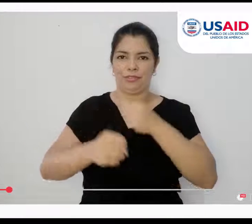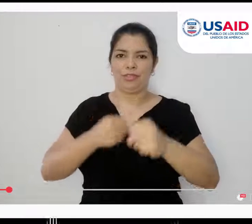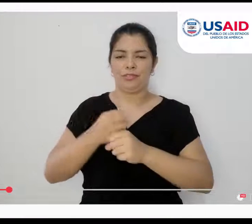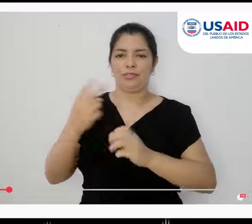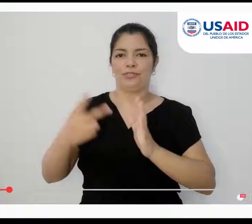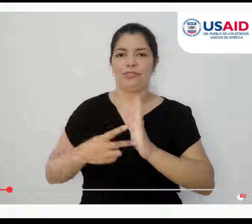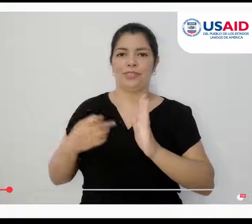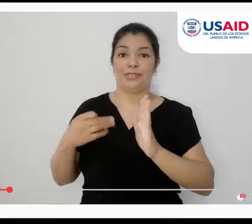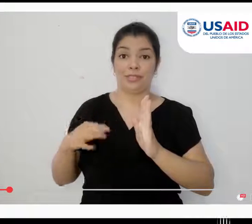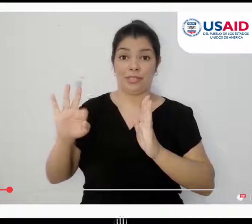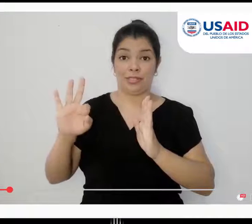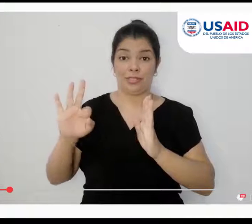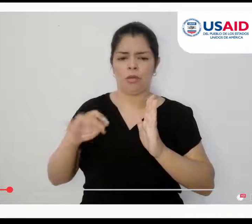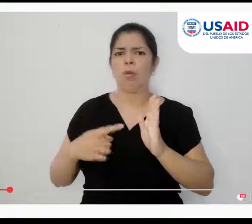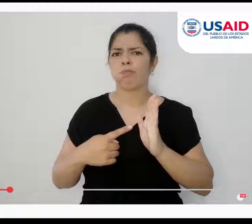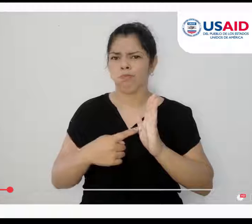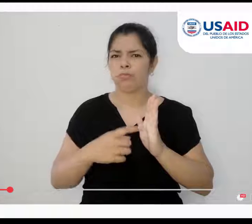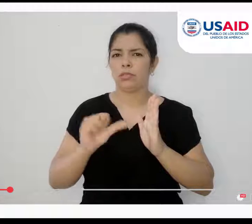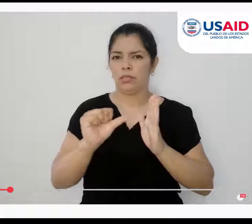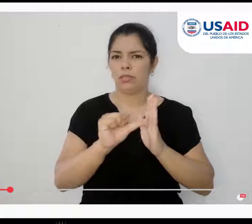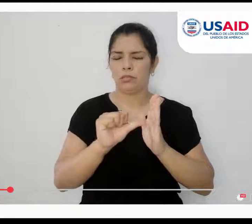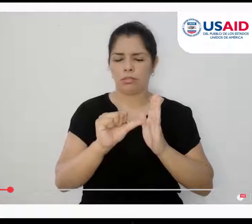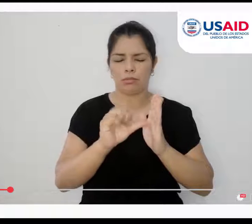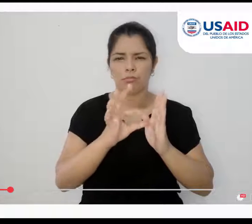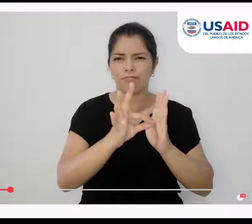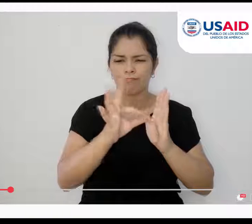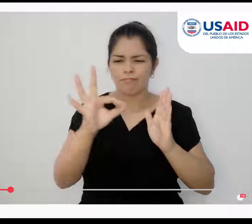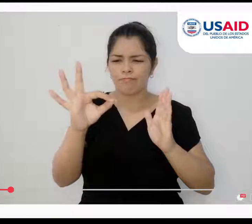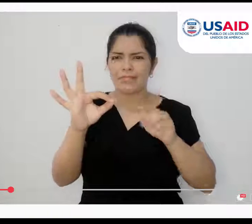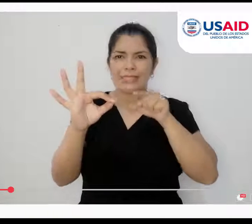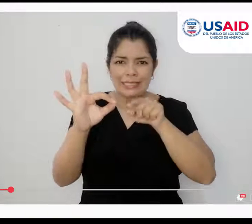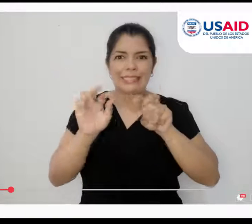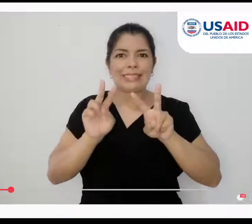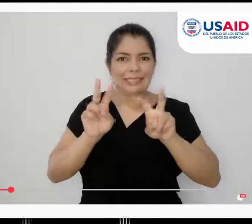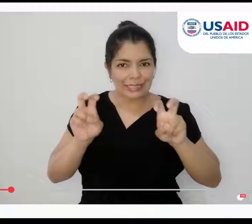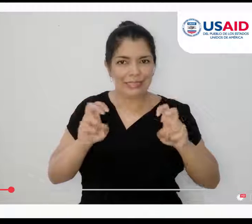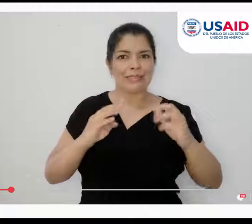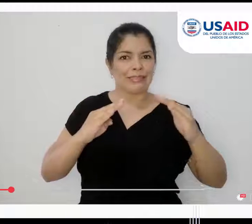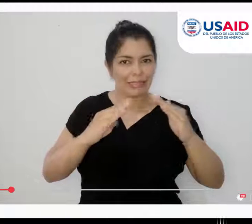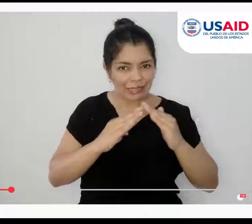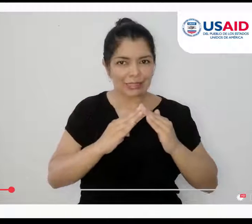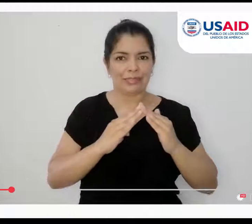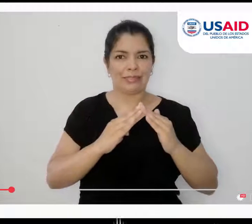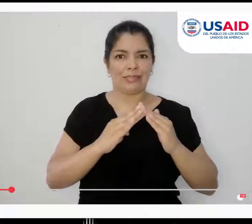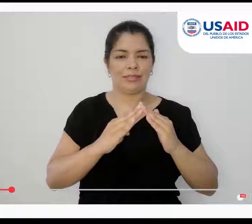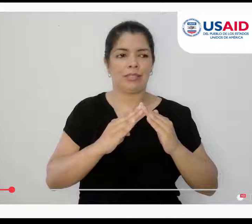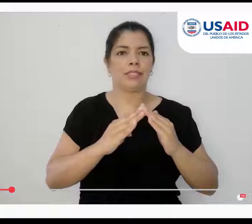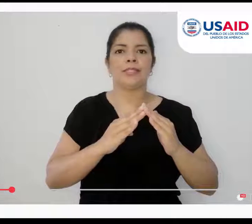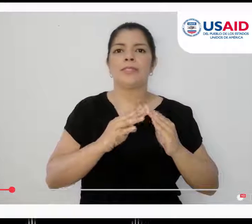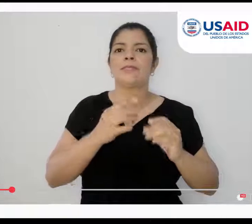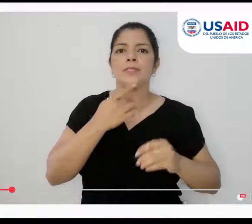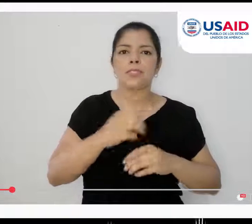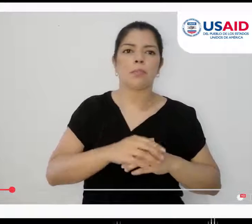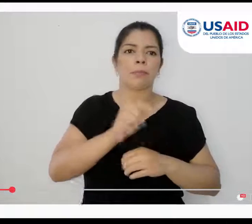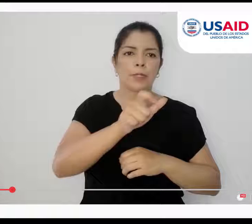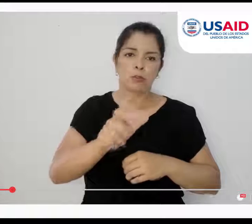tiene un artículo donde específicamente trata este tema y dice que se debe dar prioridad